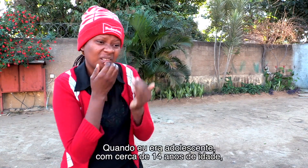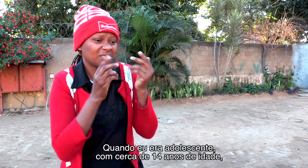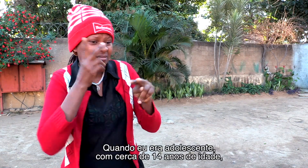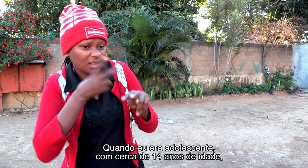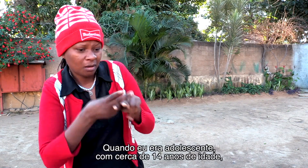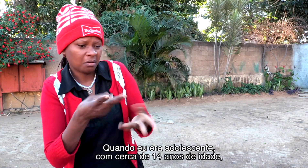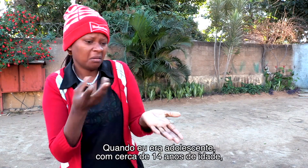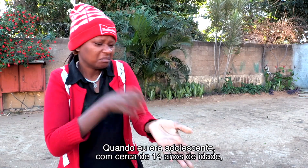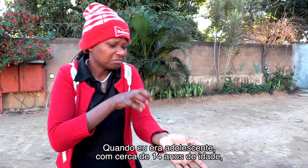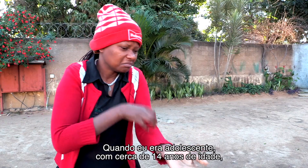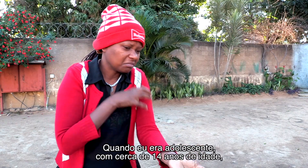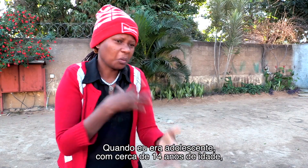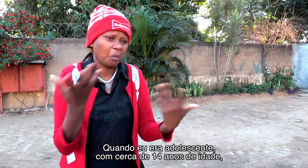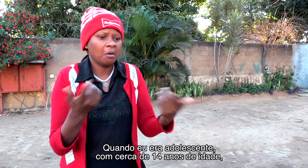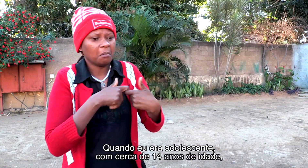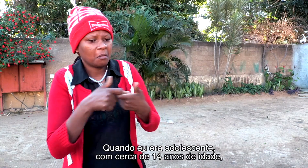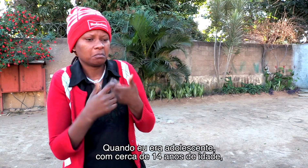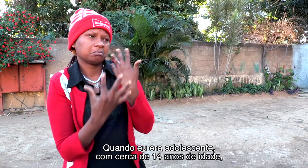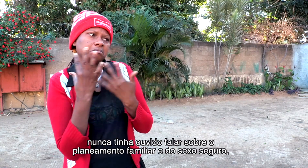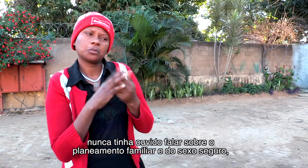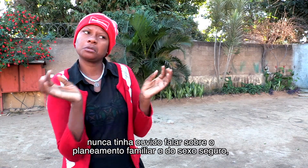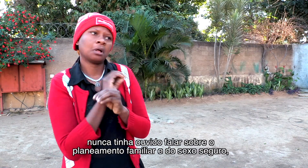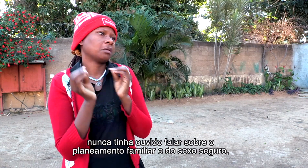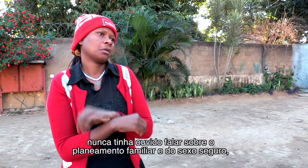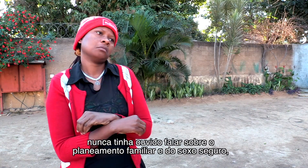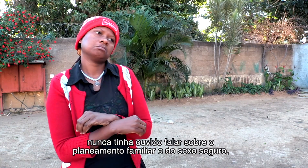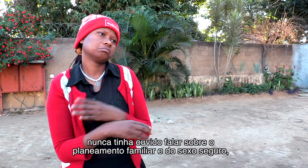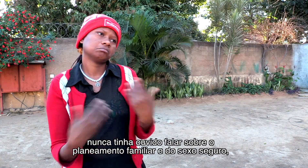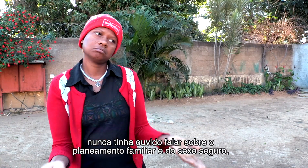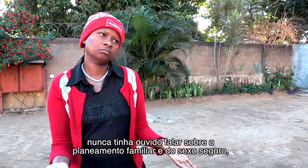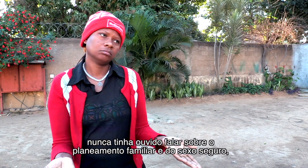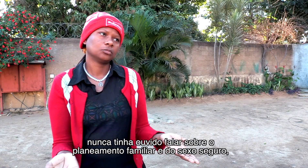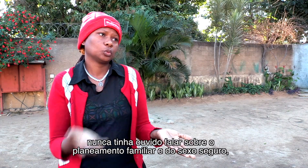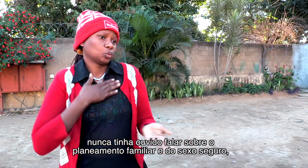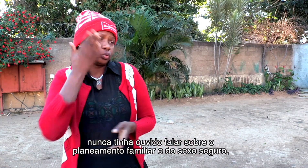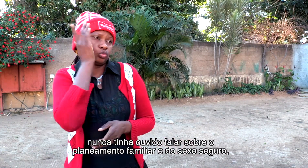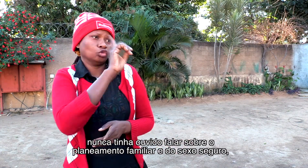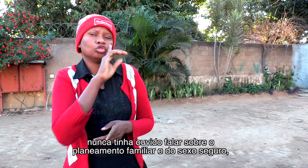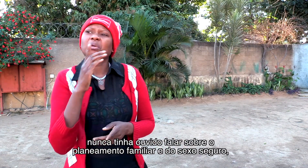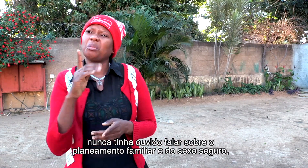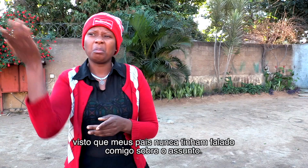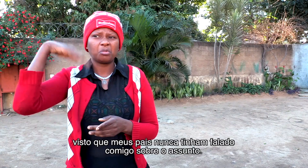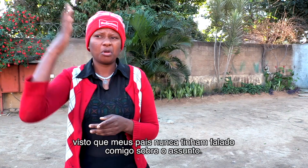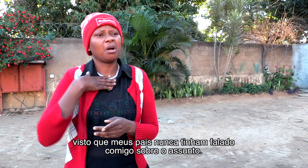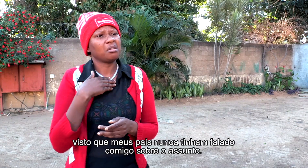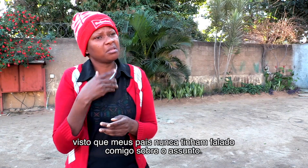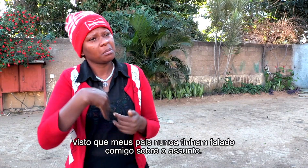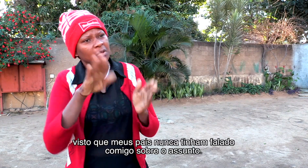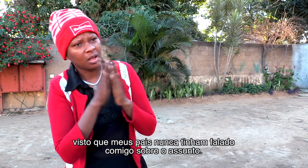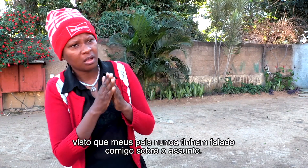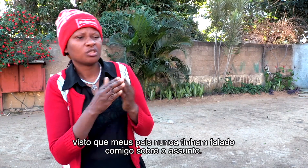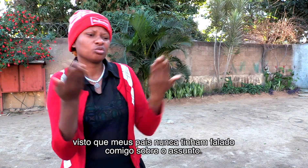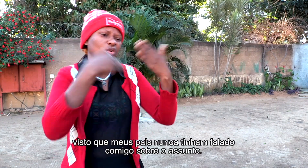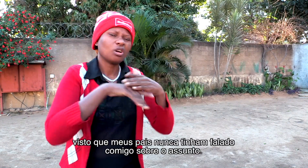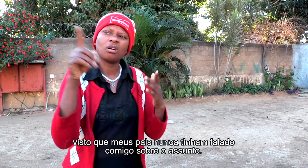Quando eu era adolescente, com apenas 14 anos de idade, nunca tinha ouvido falar sobre o planeamento familiar e do seguro, visto que os meus pais